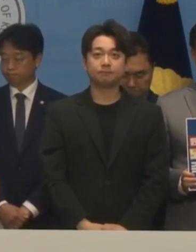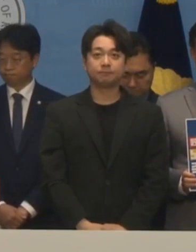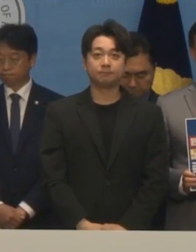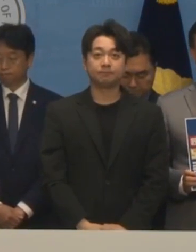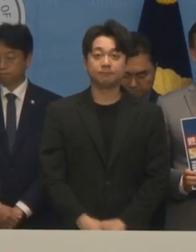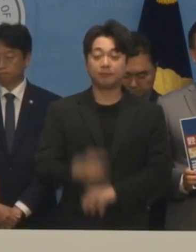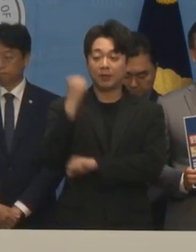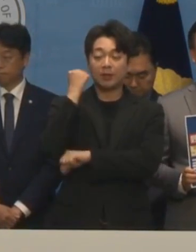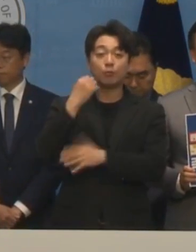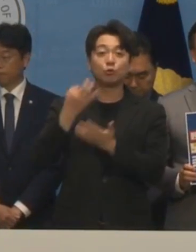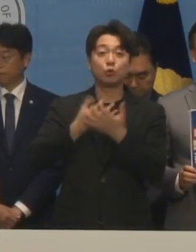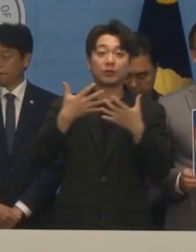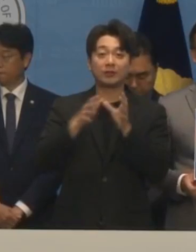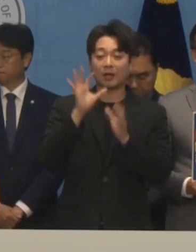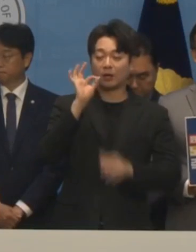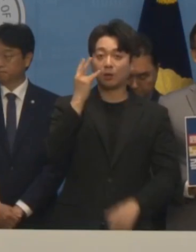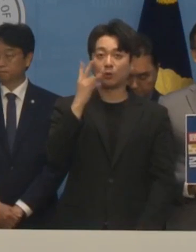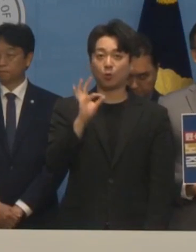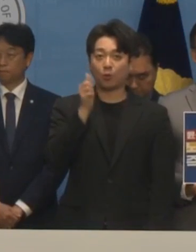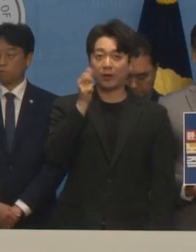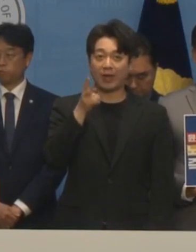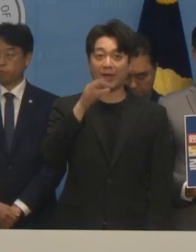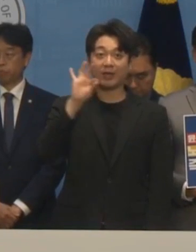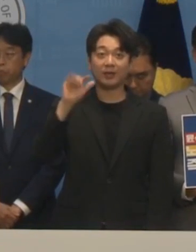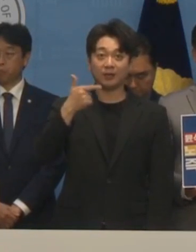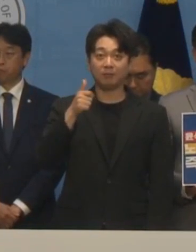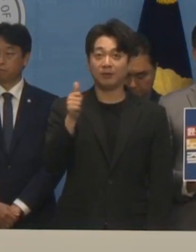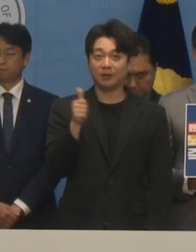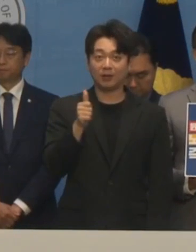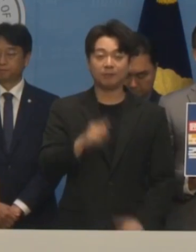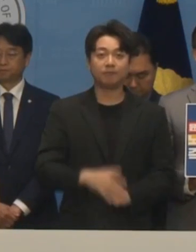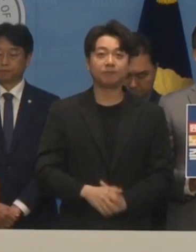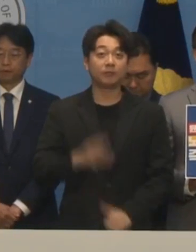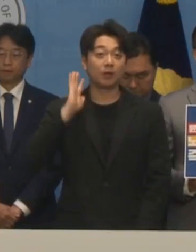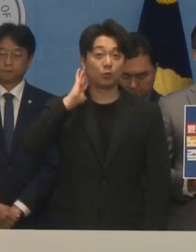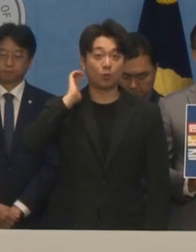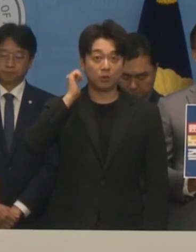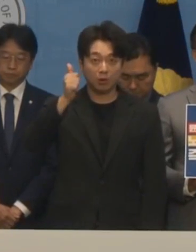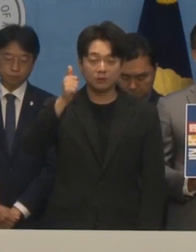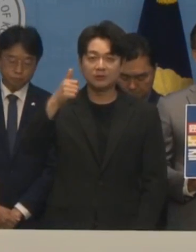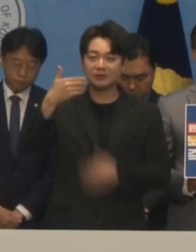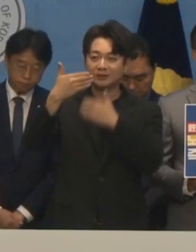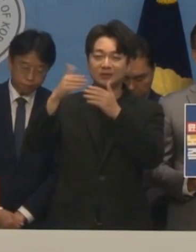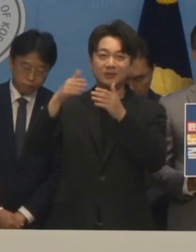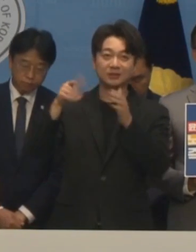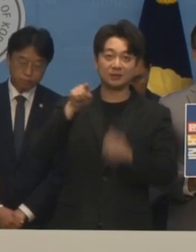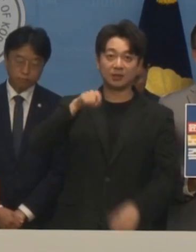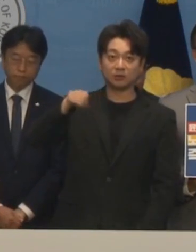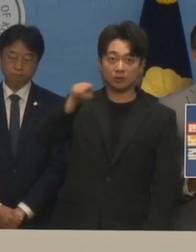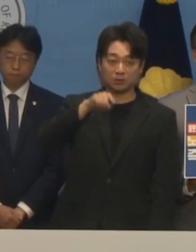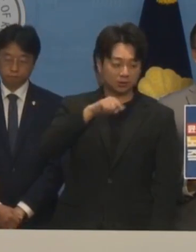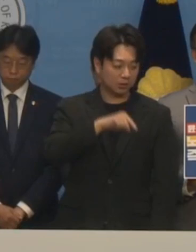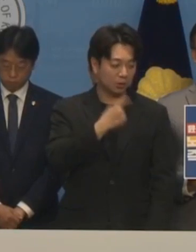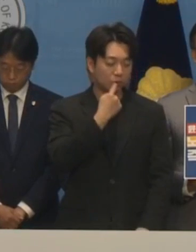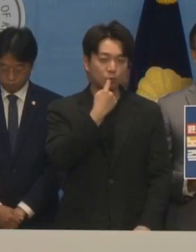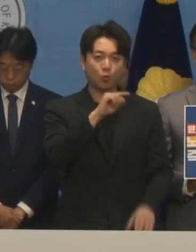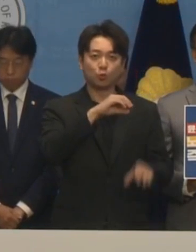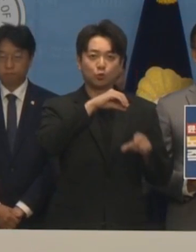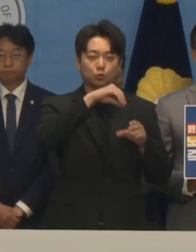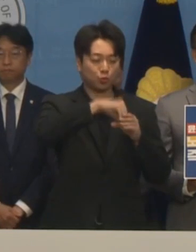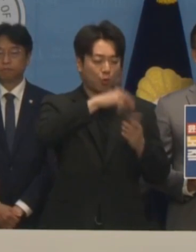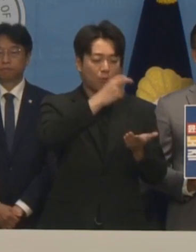네, 기본소득당 대표 용혜인입니다. 대통령실 관계자는 노란봉투법을 두고 기업과 업계에서 산업